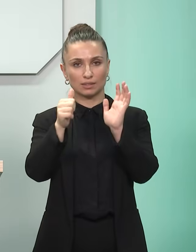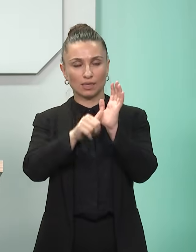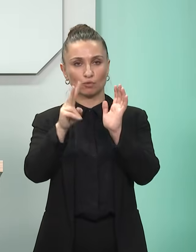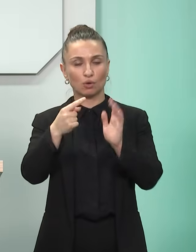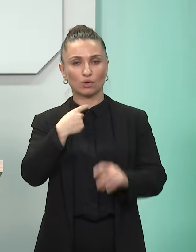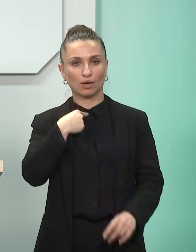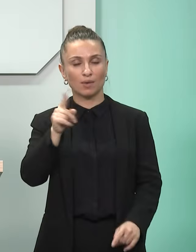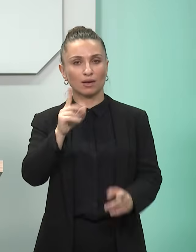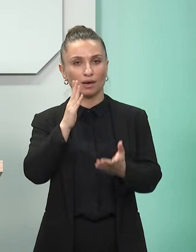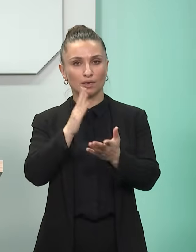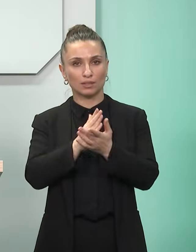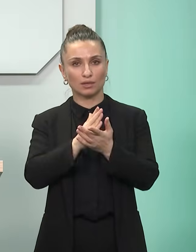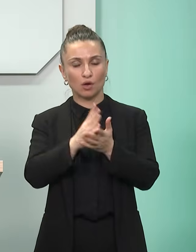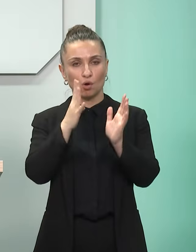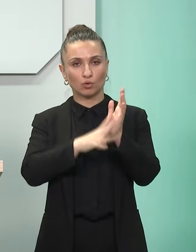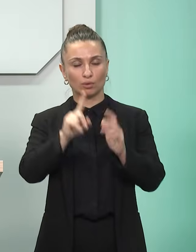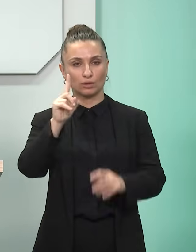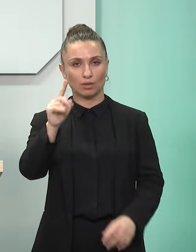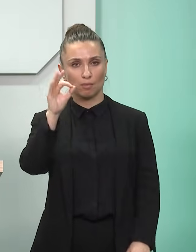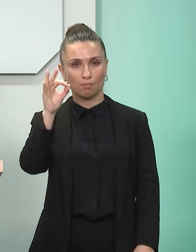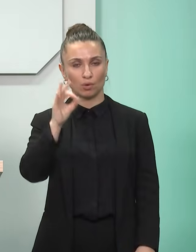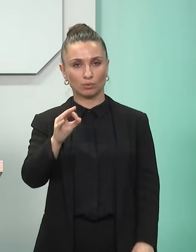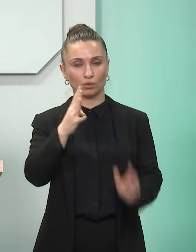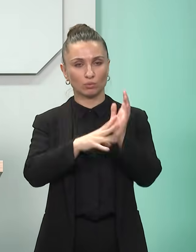30962 ხმა, რაც გახლავთ